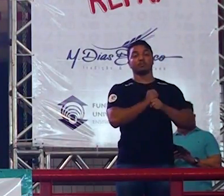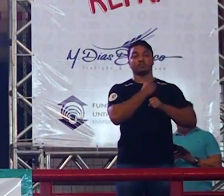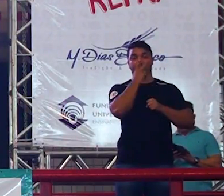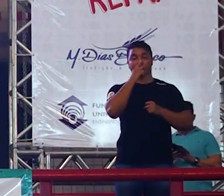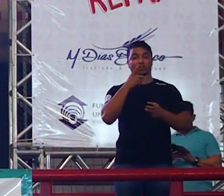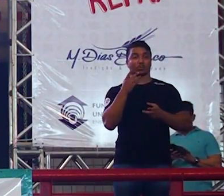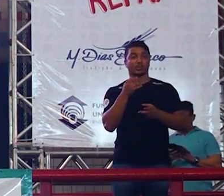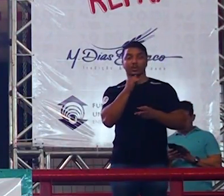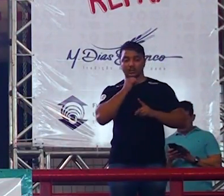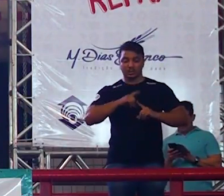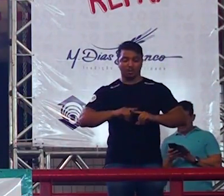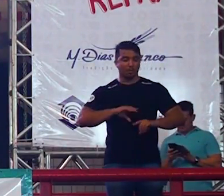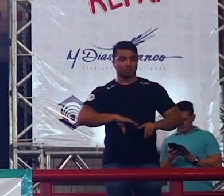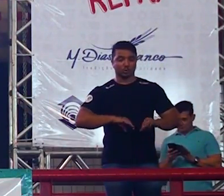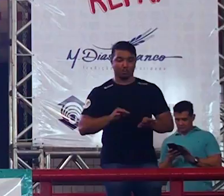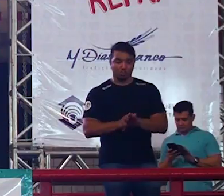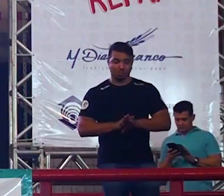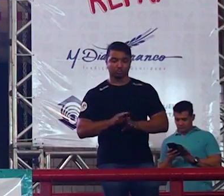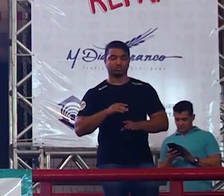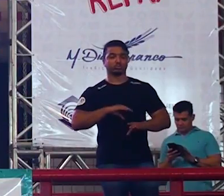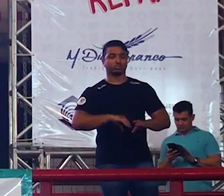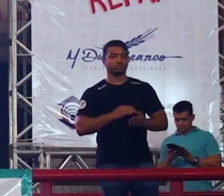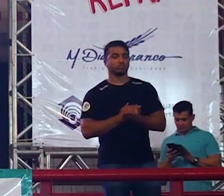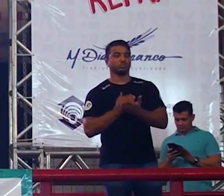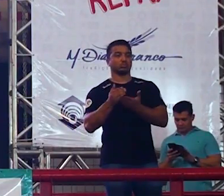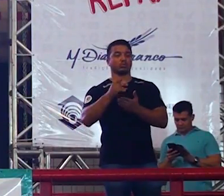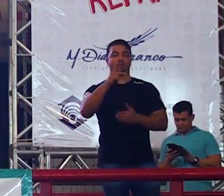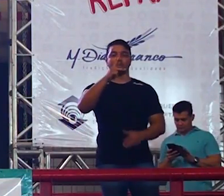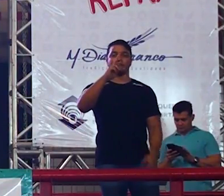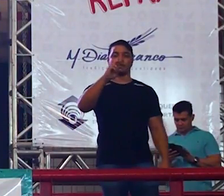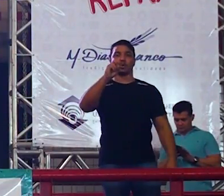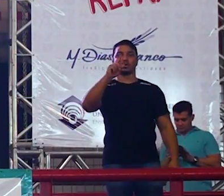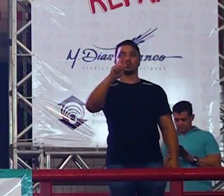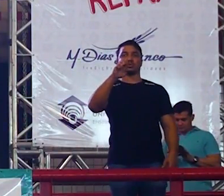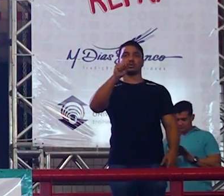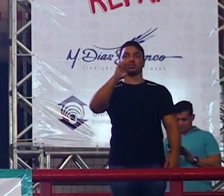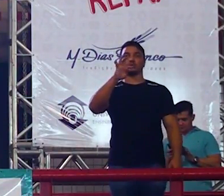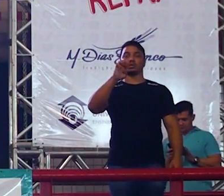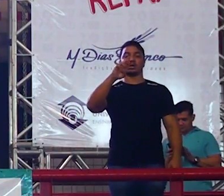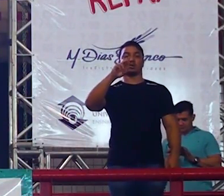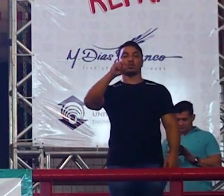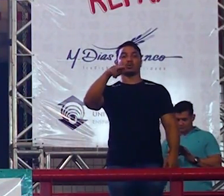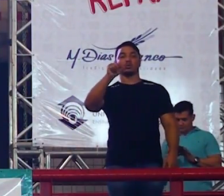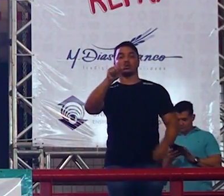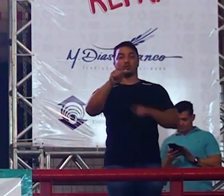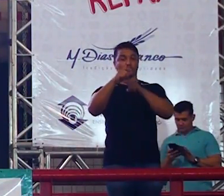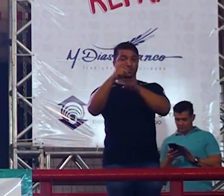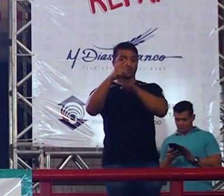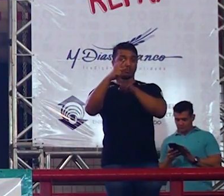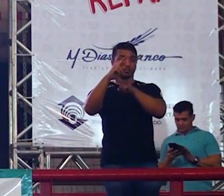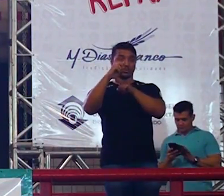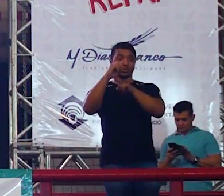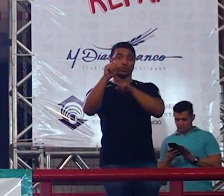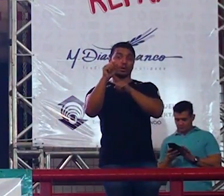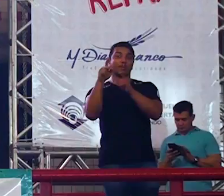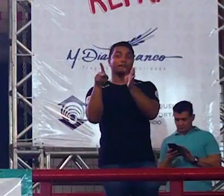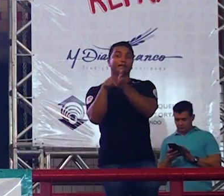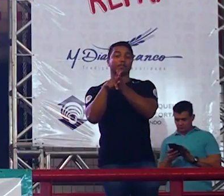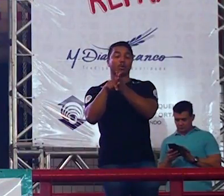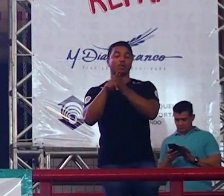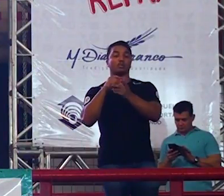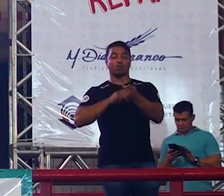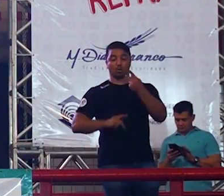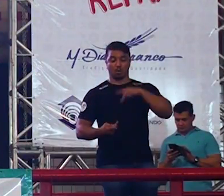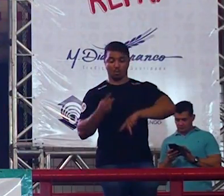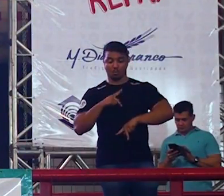A ovulação. Marcelo Henrique, o que é progesterona? Olha que jogo de palavra massa. Progesterona é o hormônio